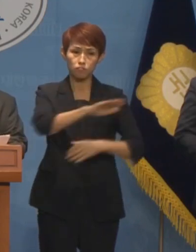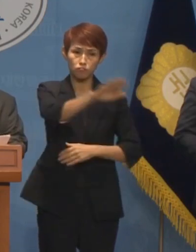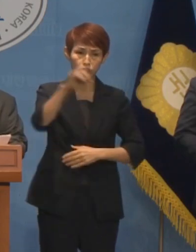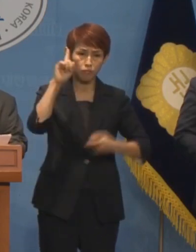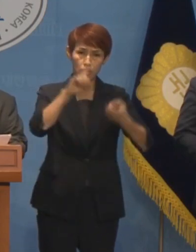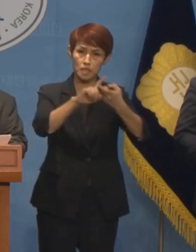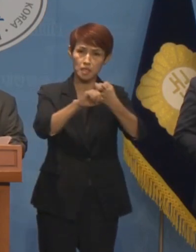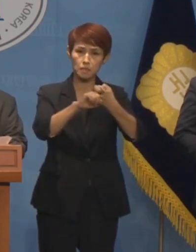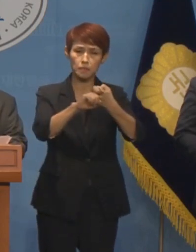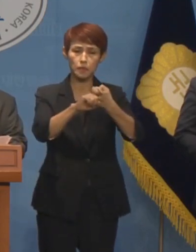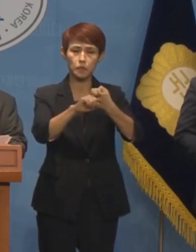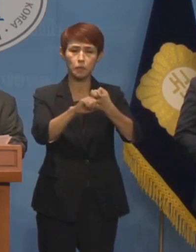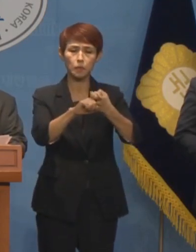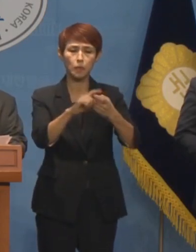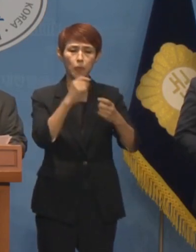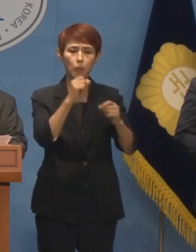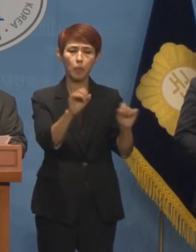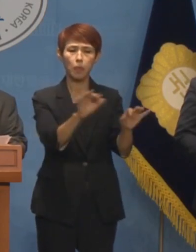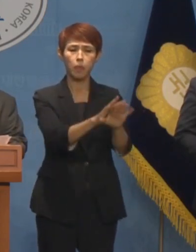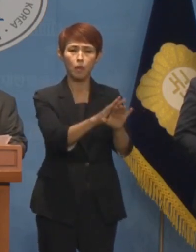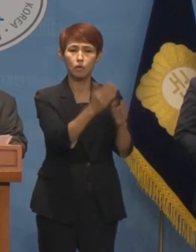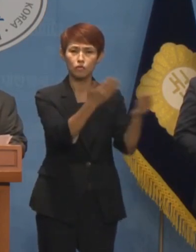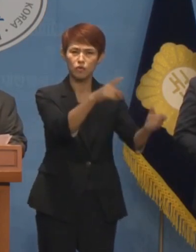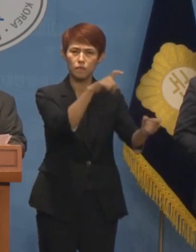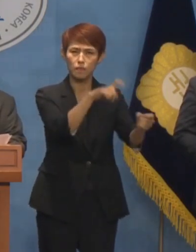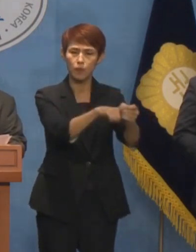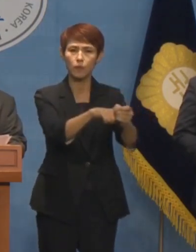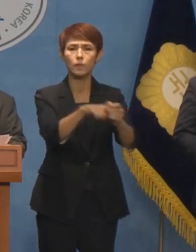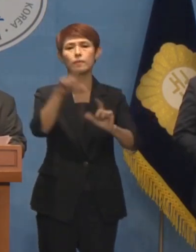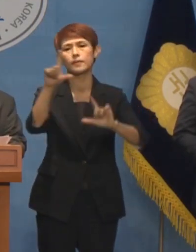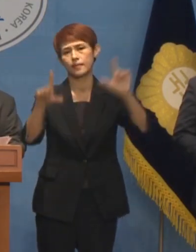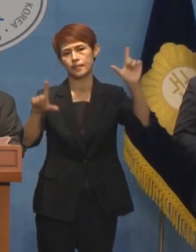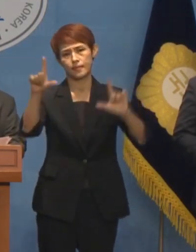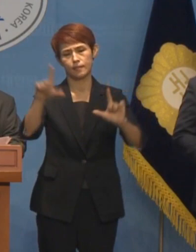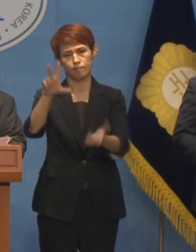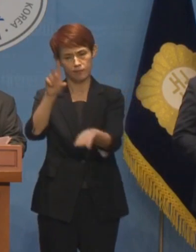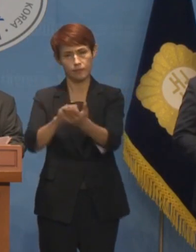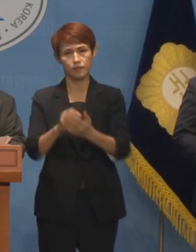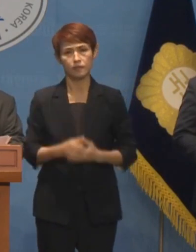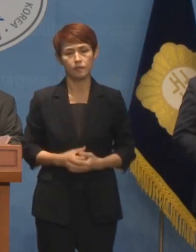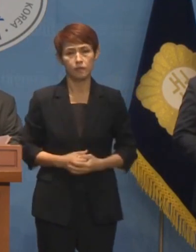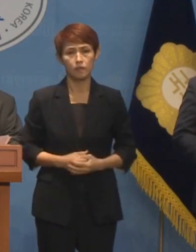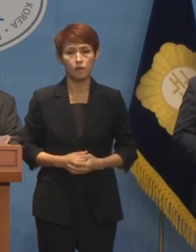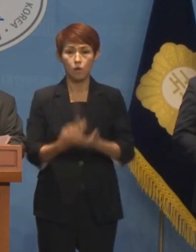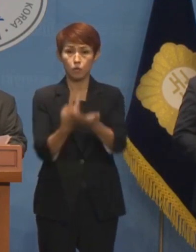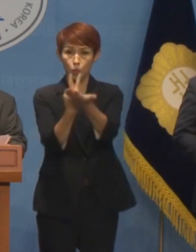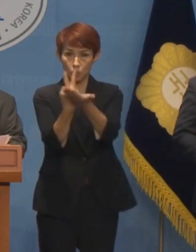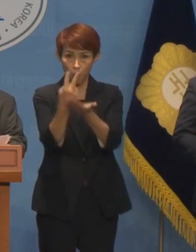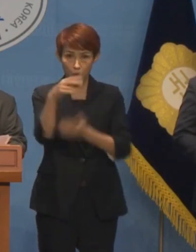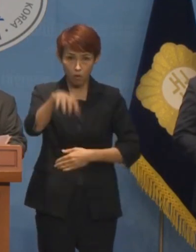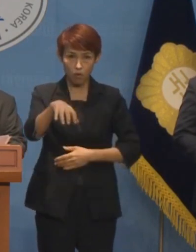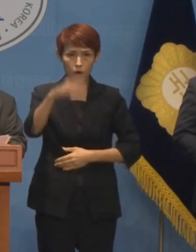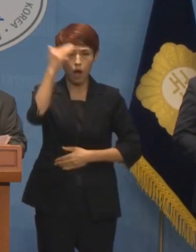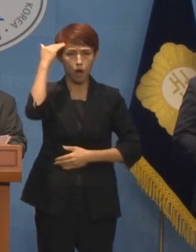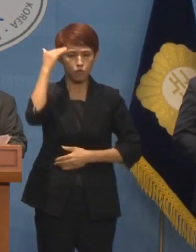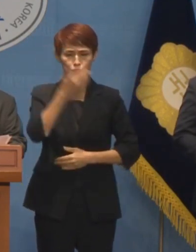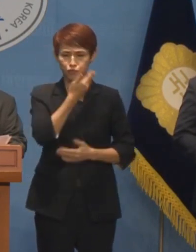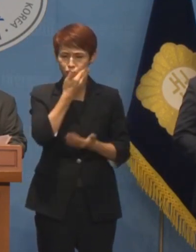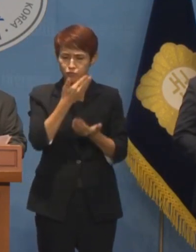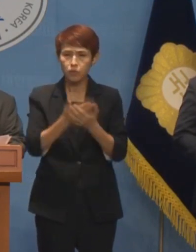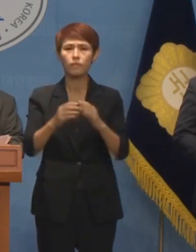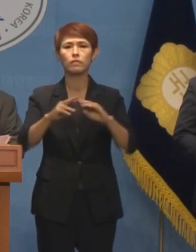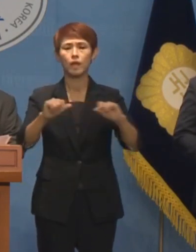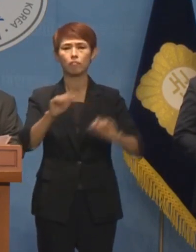관심을 약화시키려는 시도로 해석될 수밖에 없기 때문입니다. 독도는 우리나라의 소중한